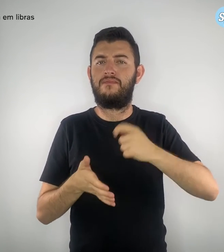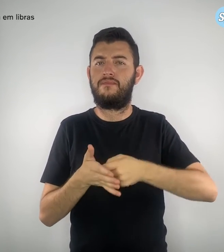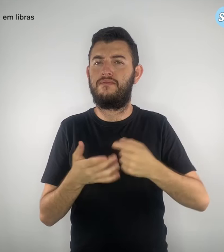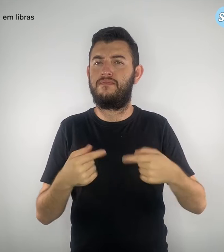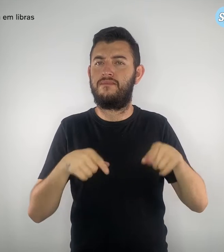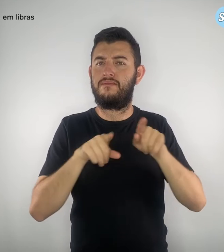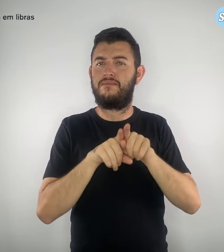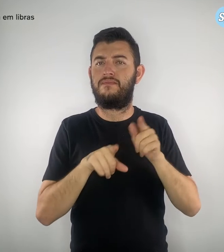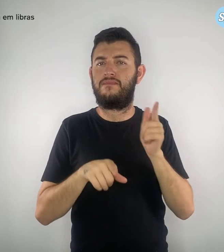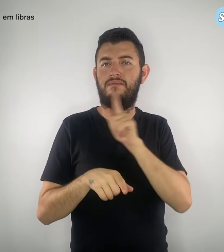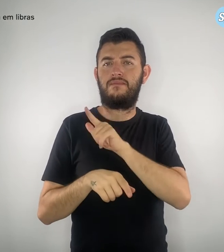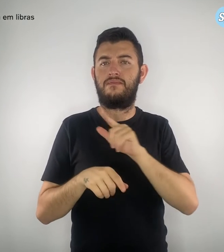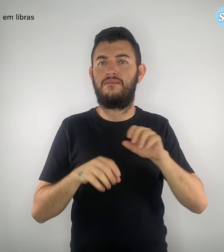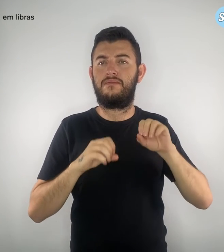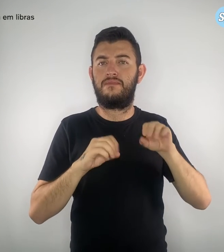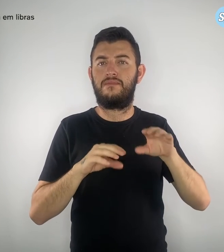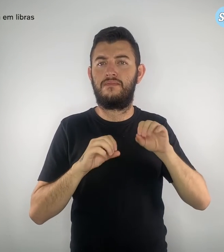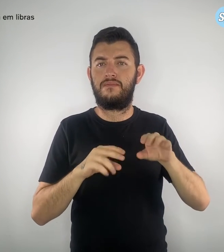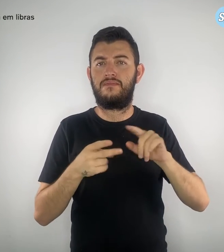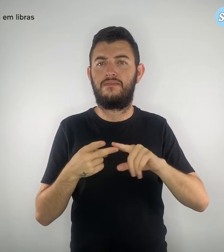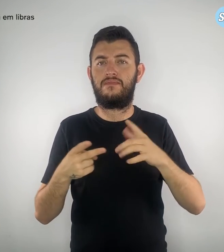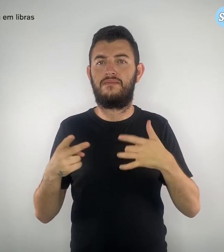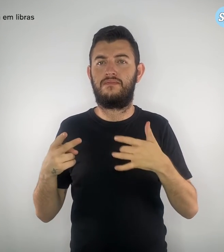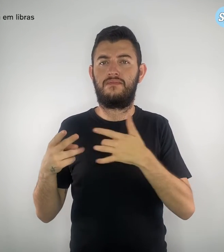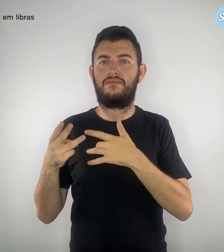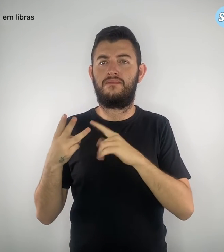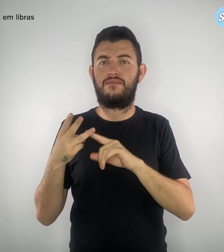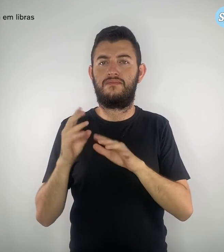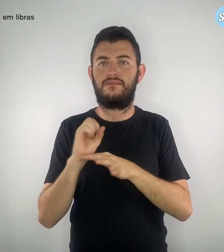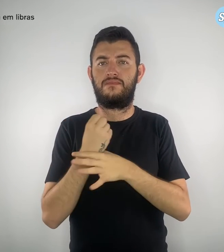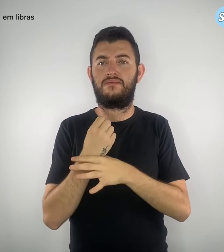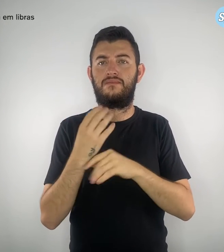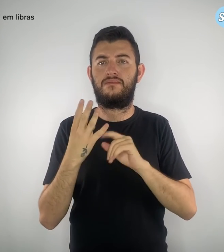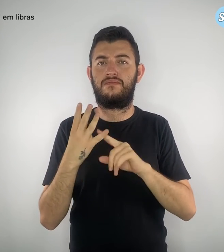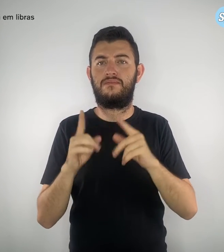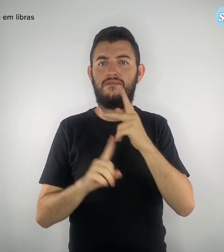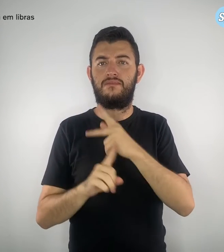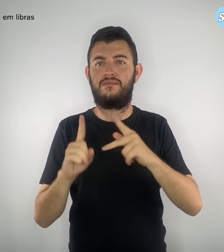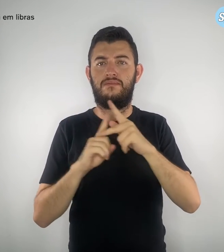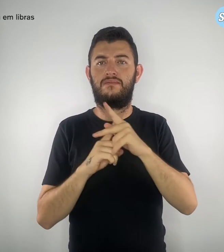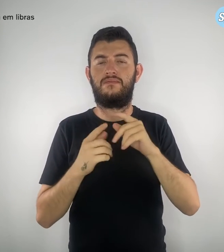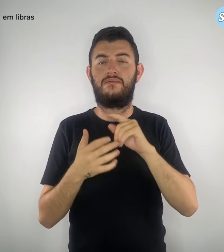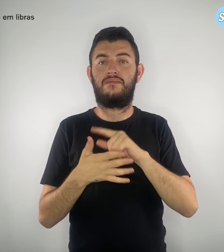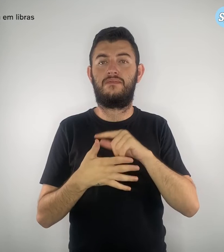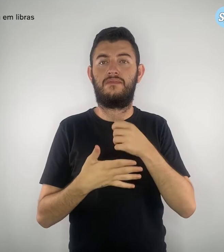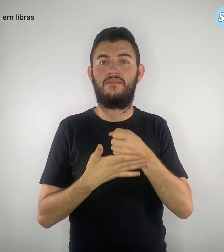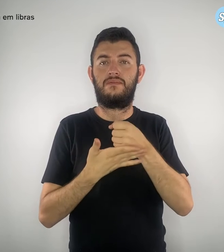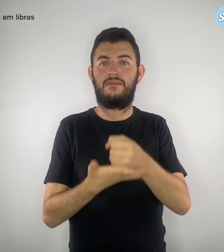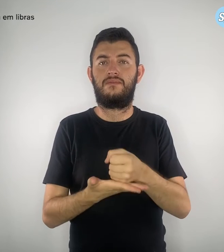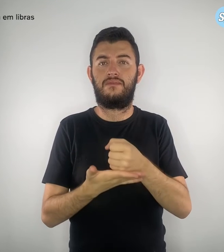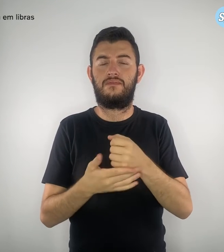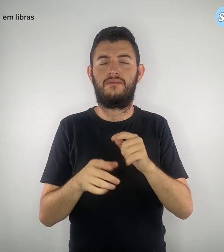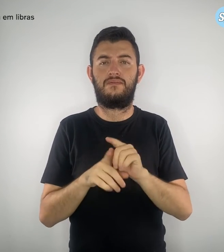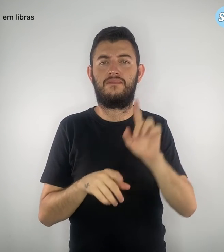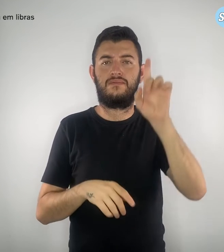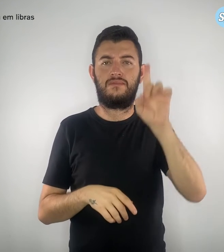educação, saúde, segurança, previdência, assistência e vários outros direitos contidos